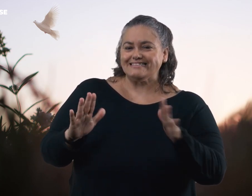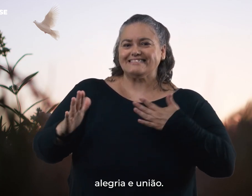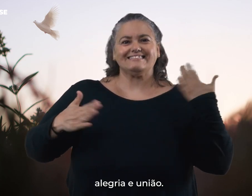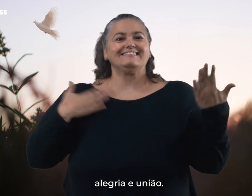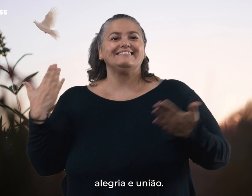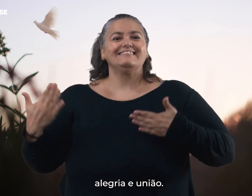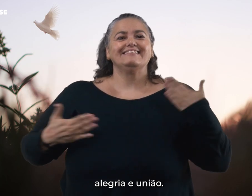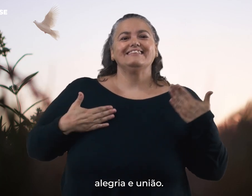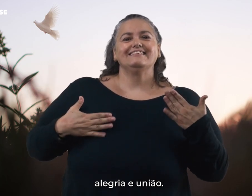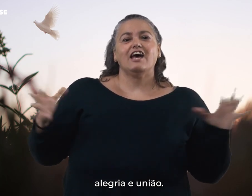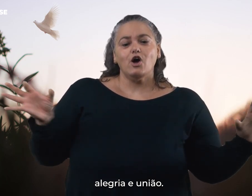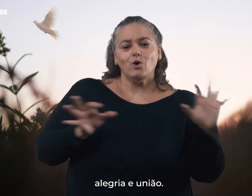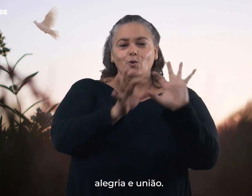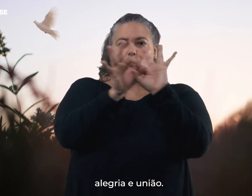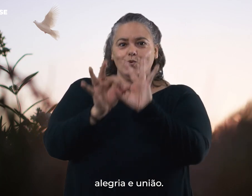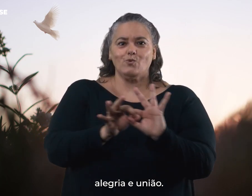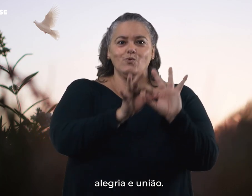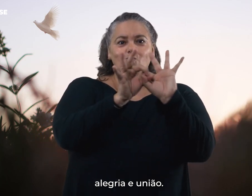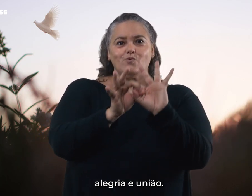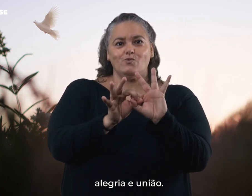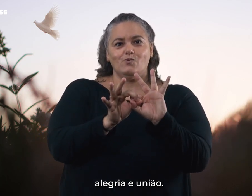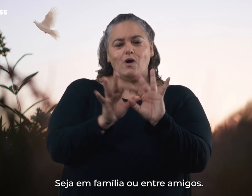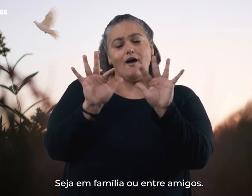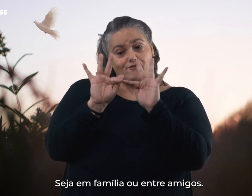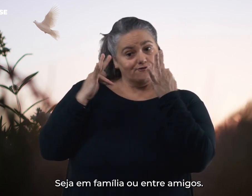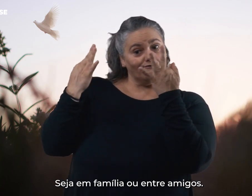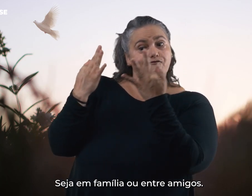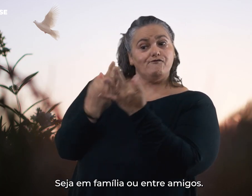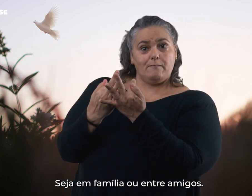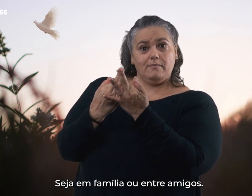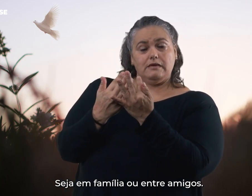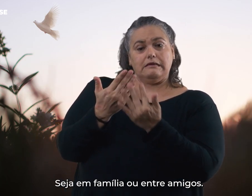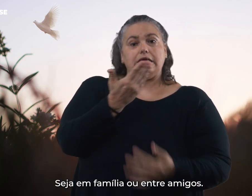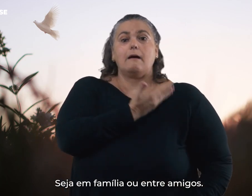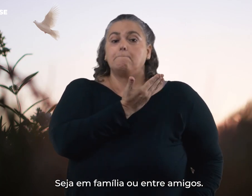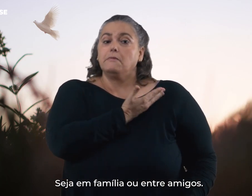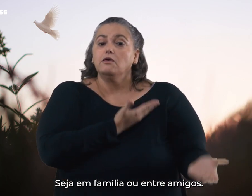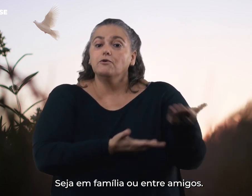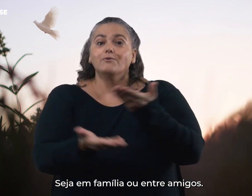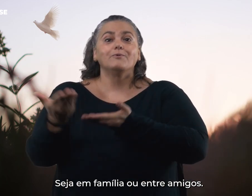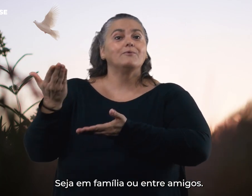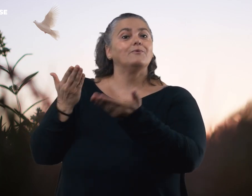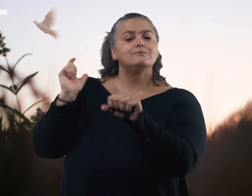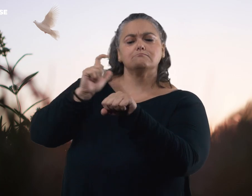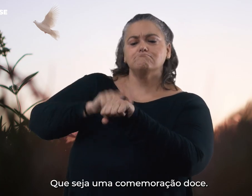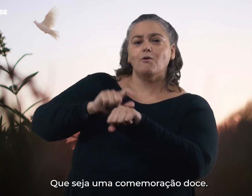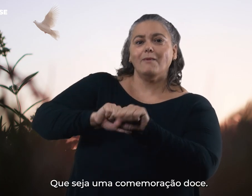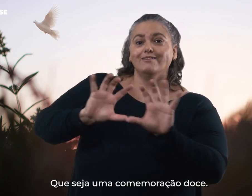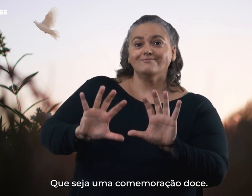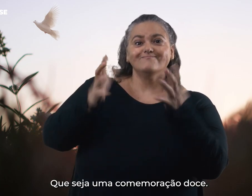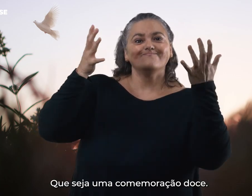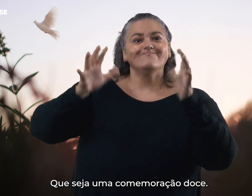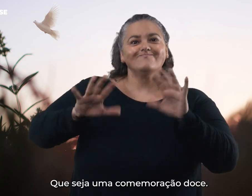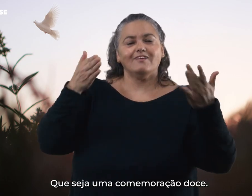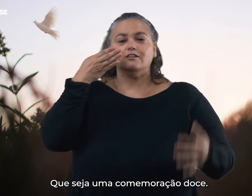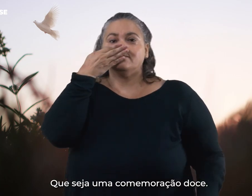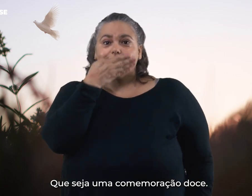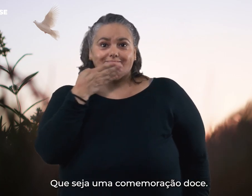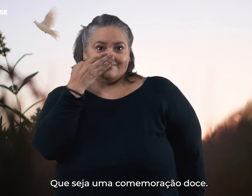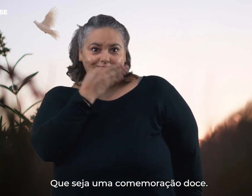alegria e união. Seja em família ou entre amigos, que seja uma comemoração doce.